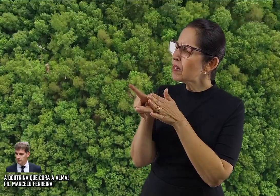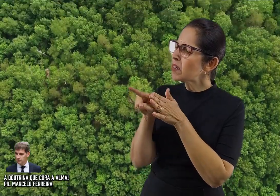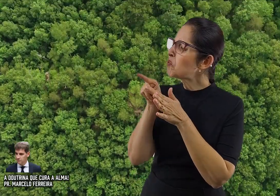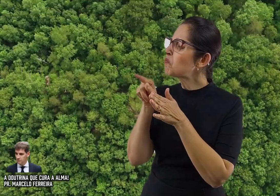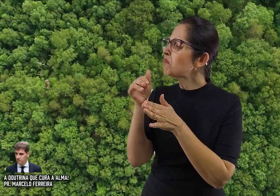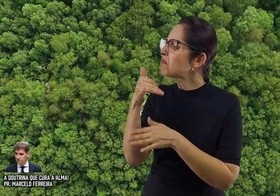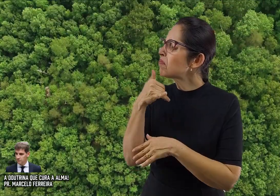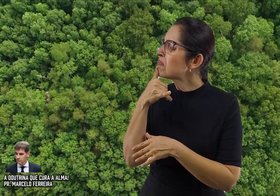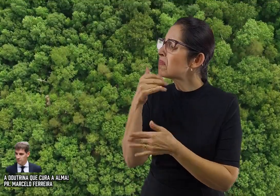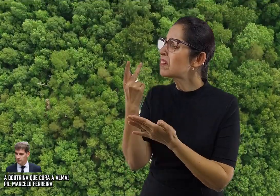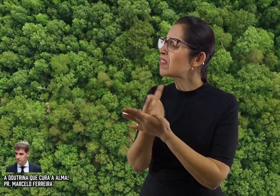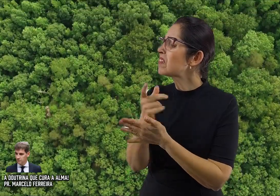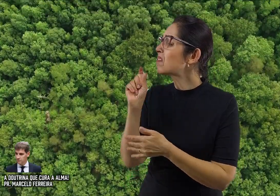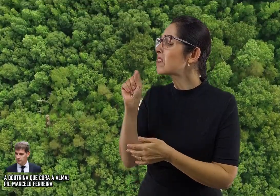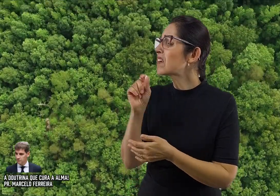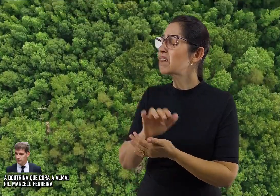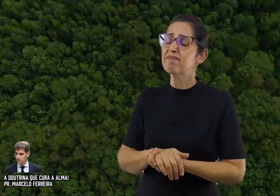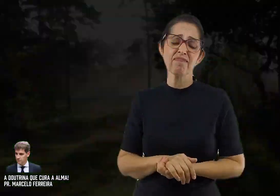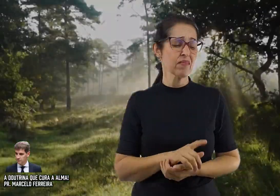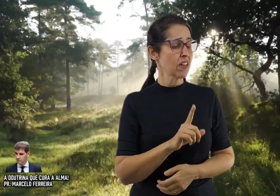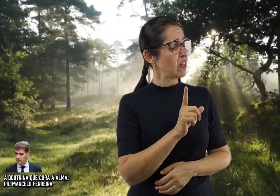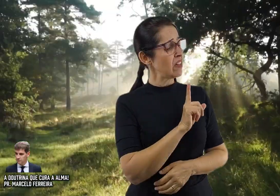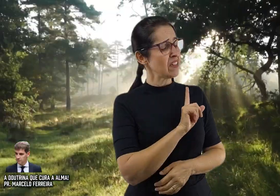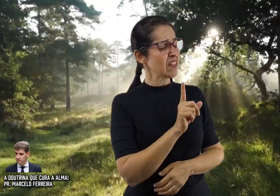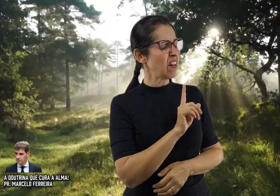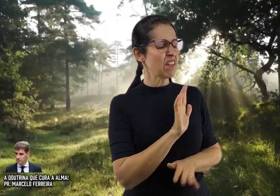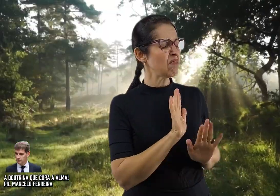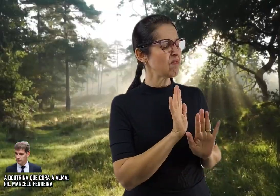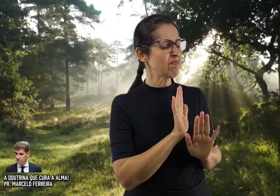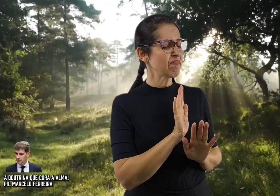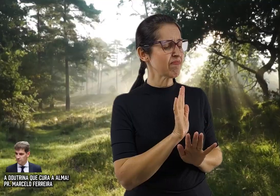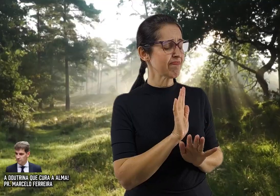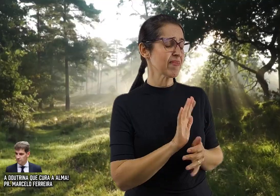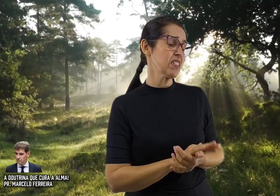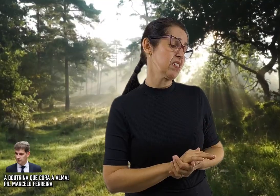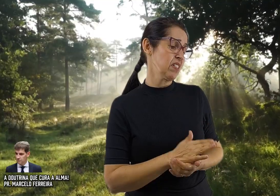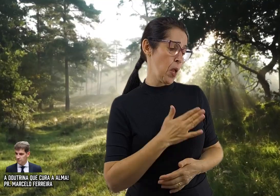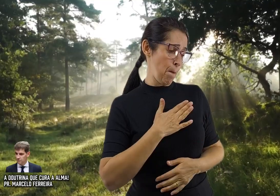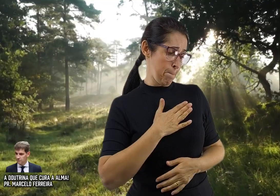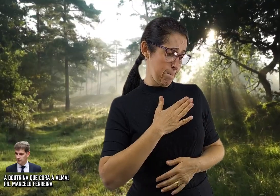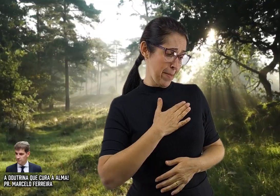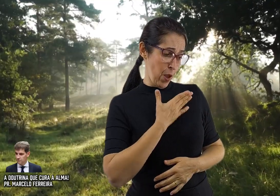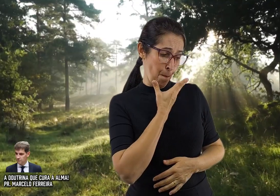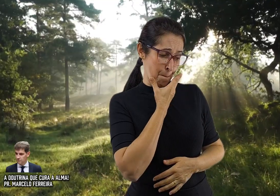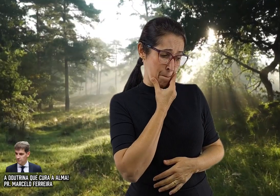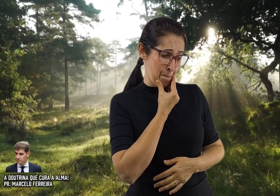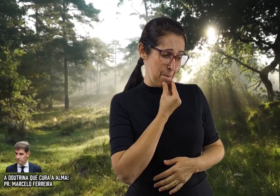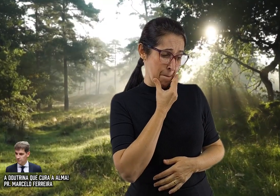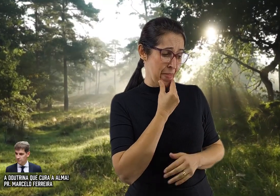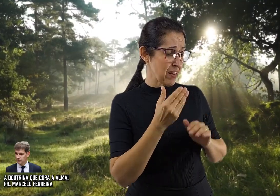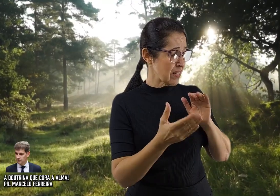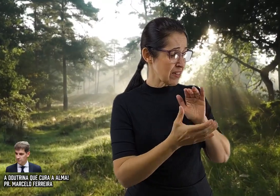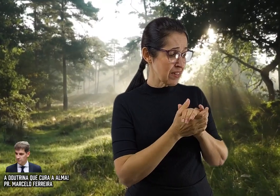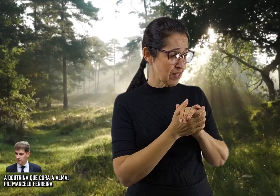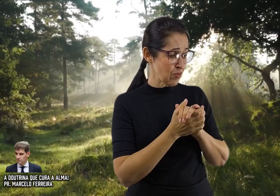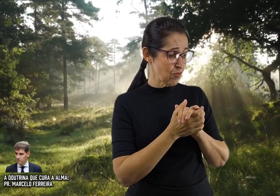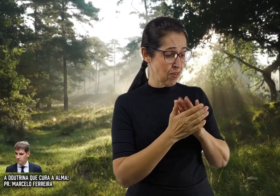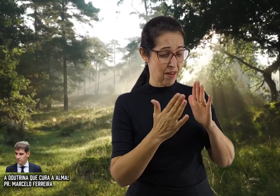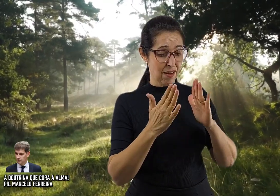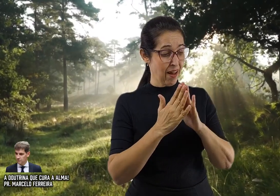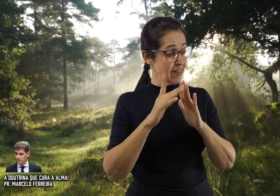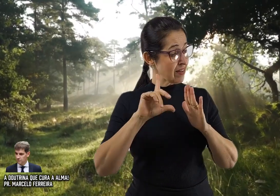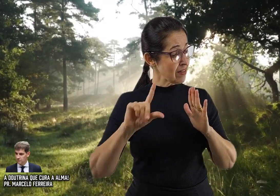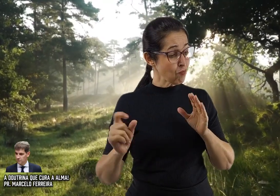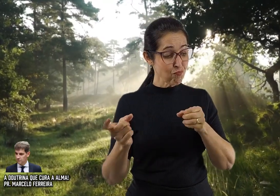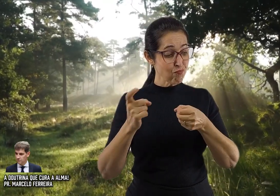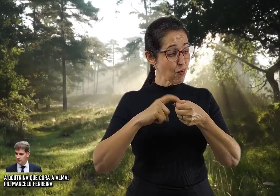houve e tal? Não, o que aconteceu? Não, meu esposo tem 15 dias que saiu de casa e não